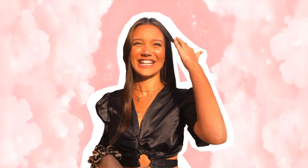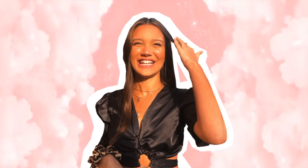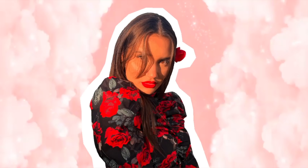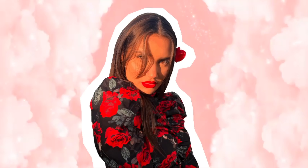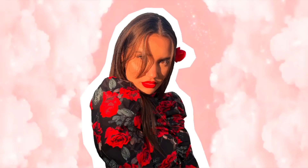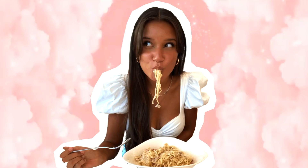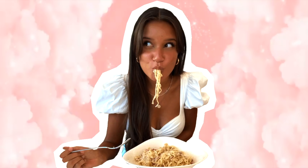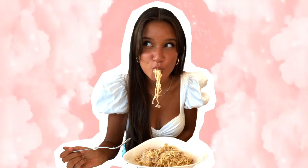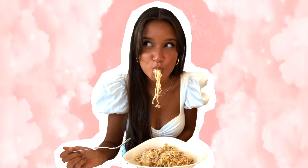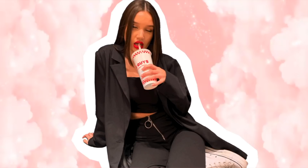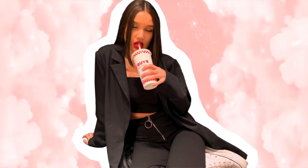2, 3, fuck it.